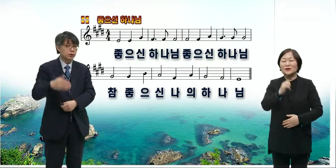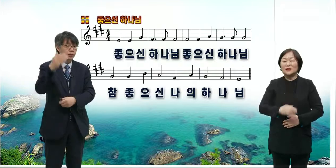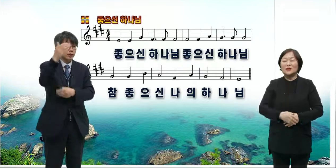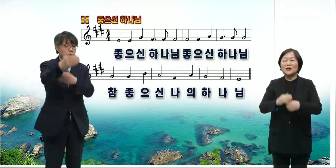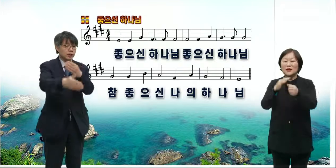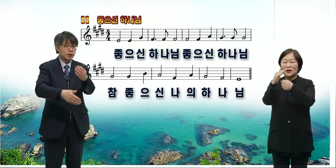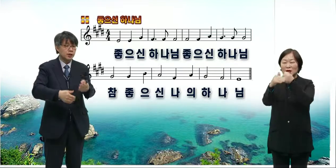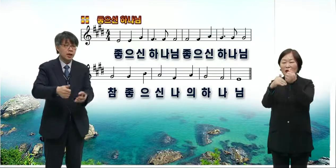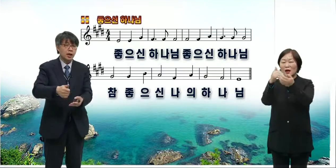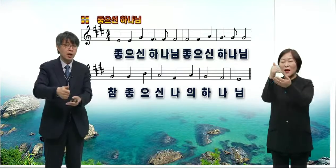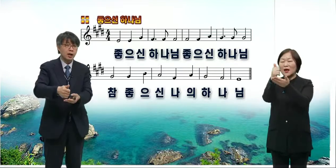좋으신